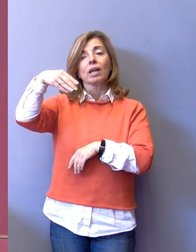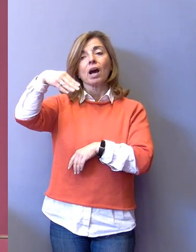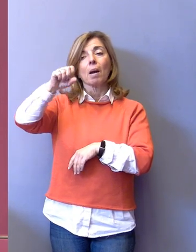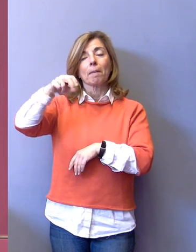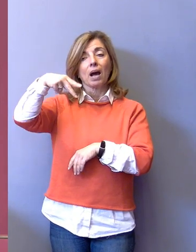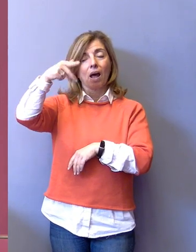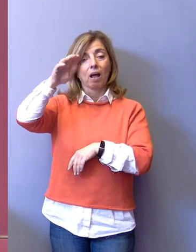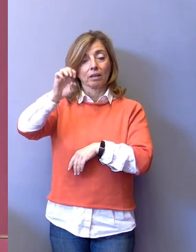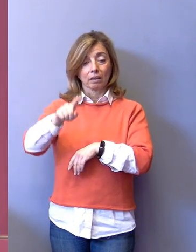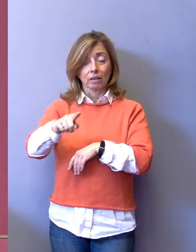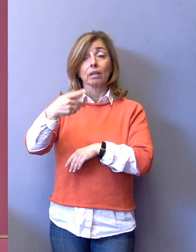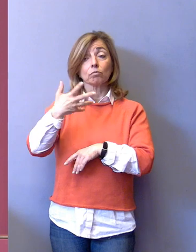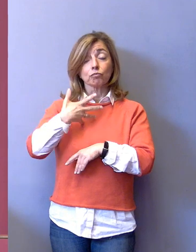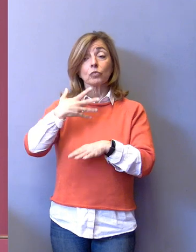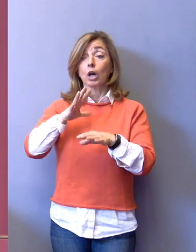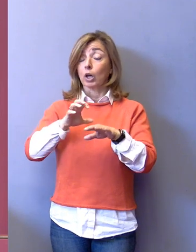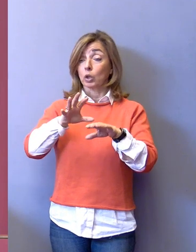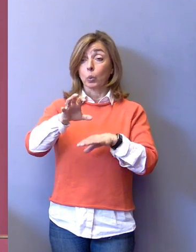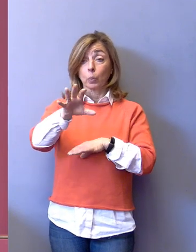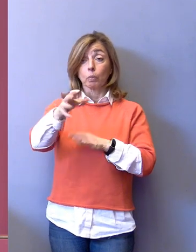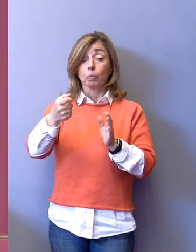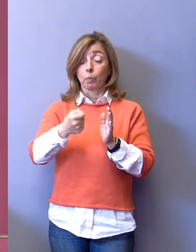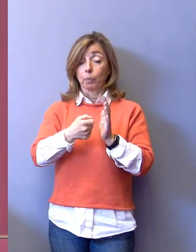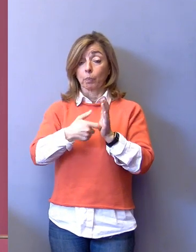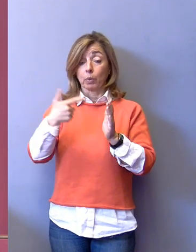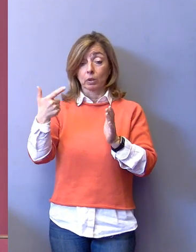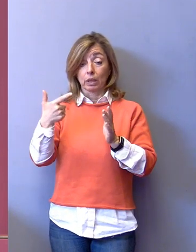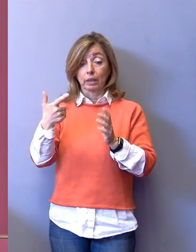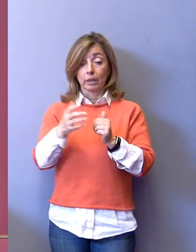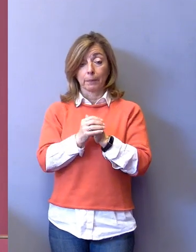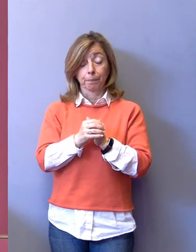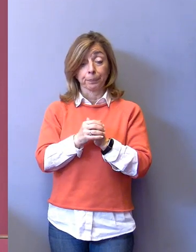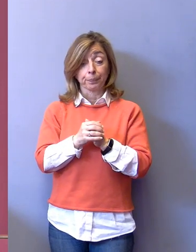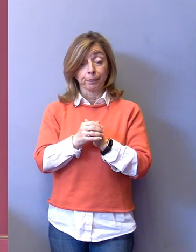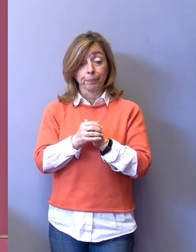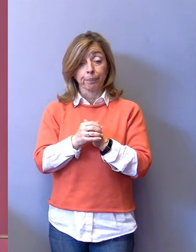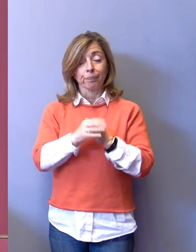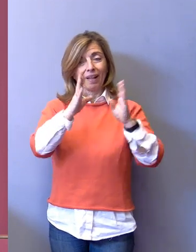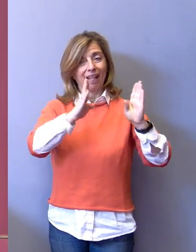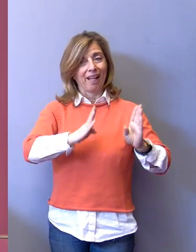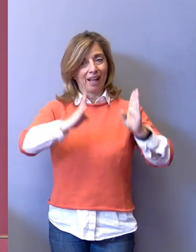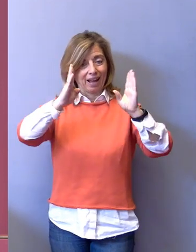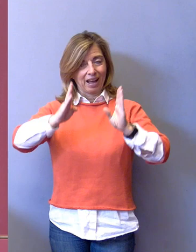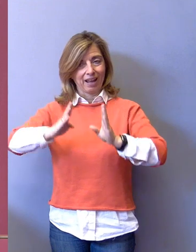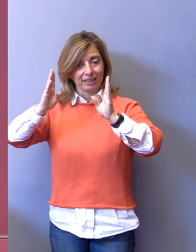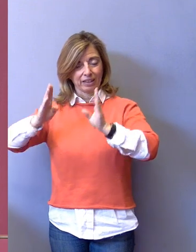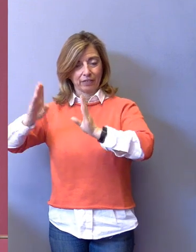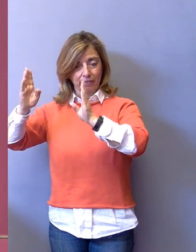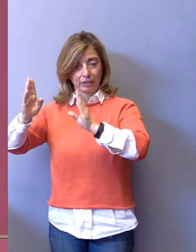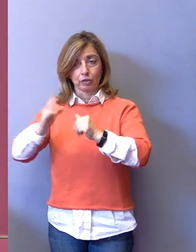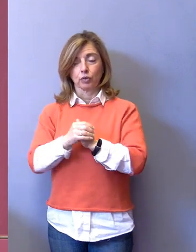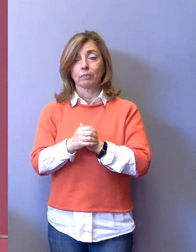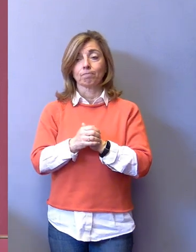stanno portando al recupero importante di una serie significativa di edifici un paio di